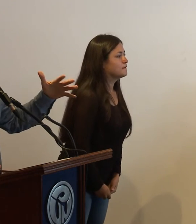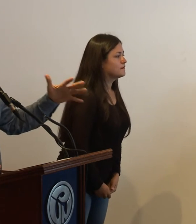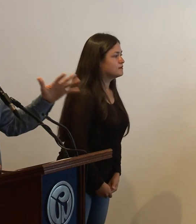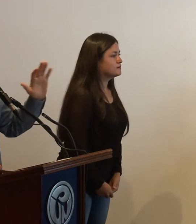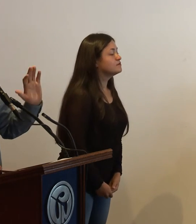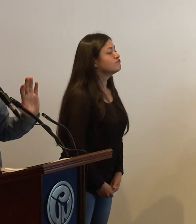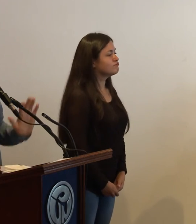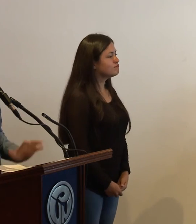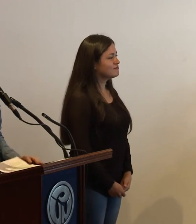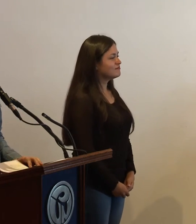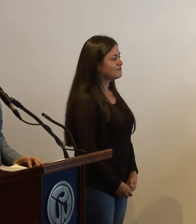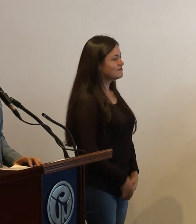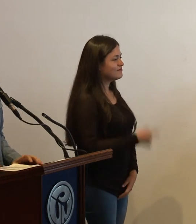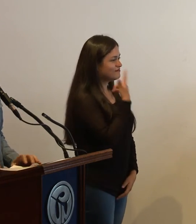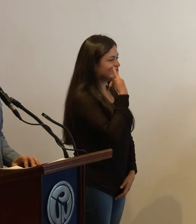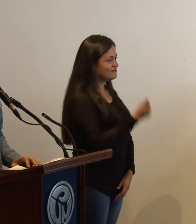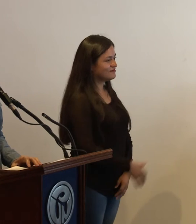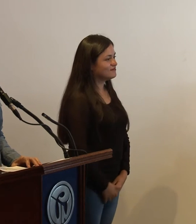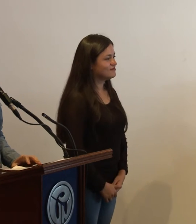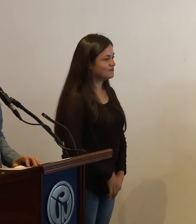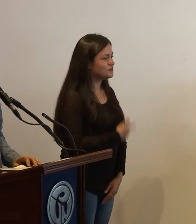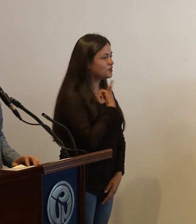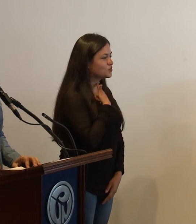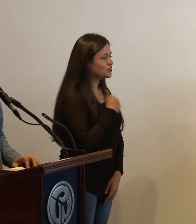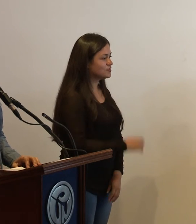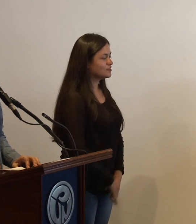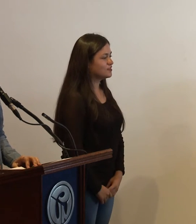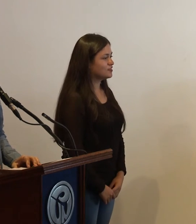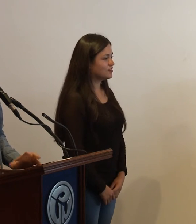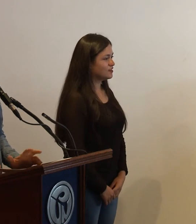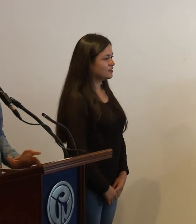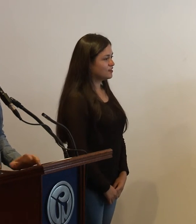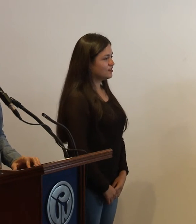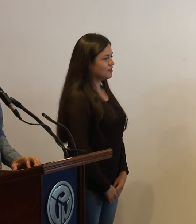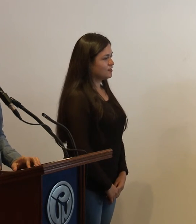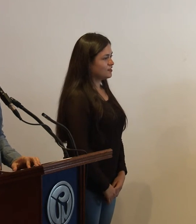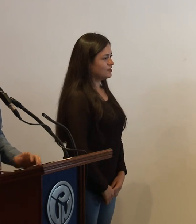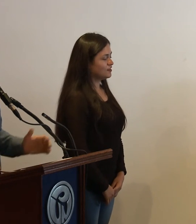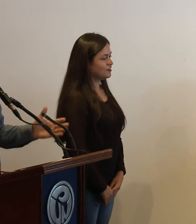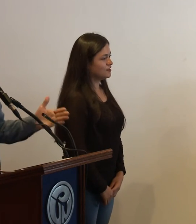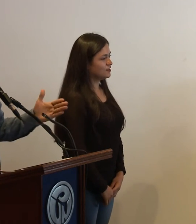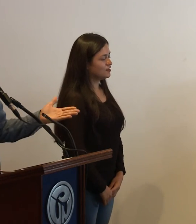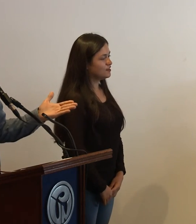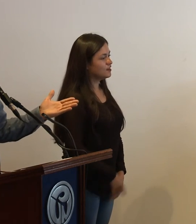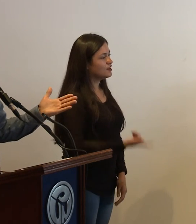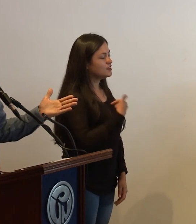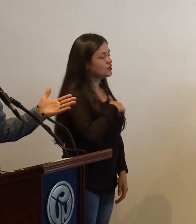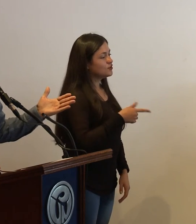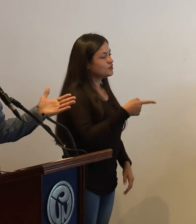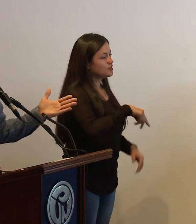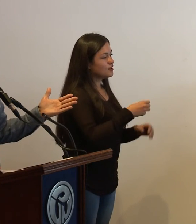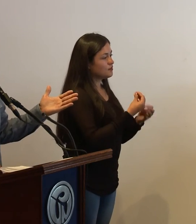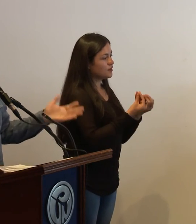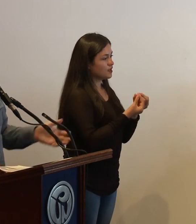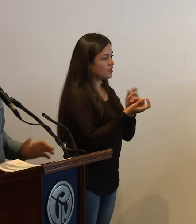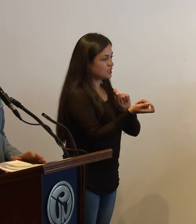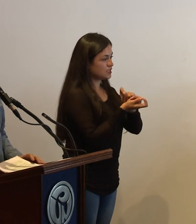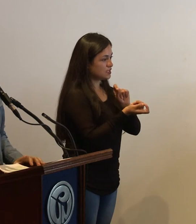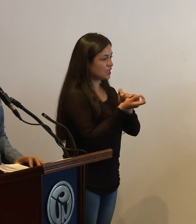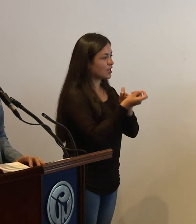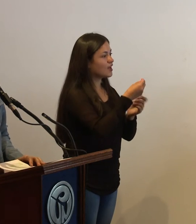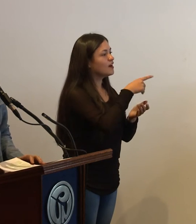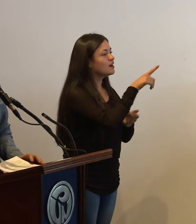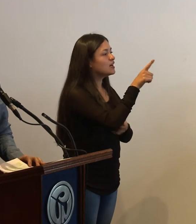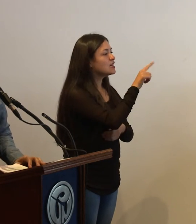lo territorial también tiene una importancia en términos de retos, porque, por ejemplo, tenemos cerca a Santander